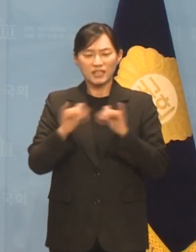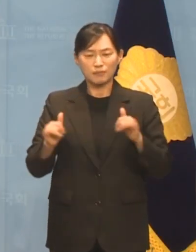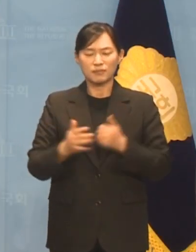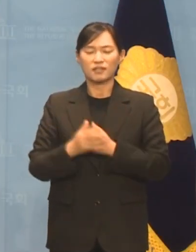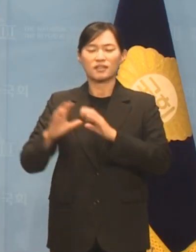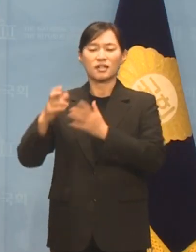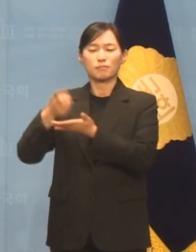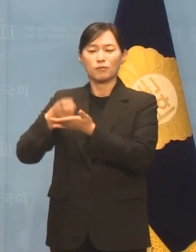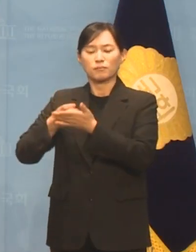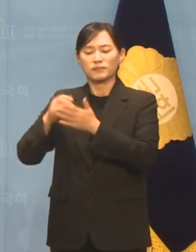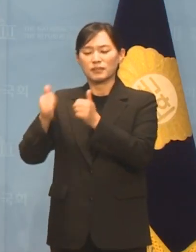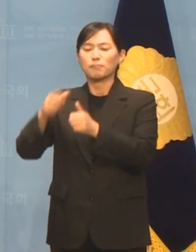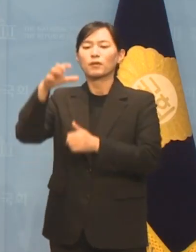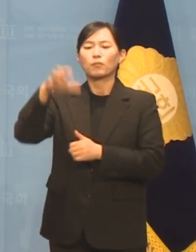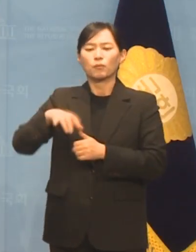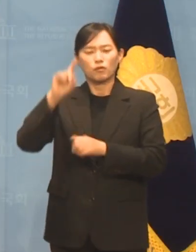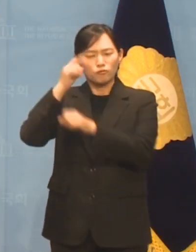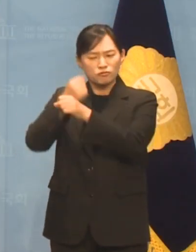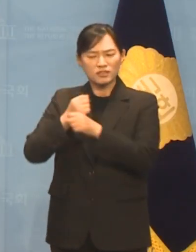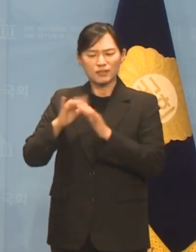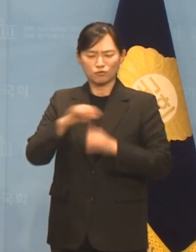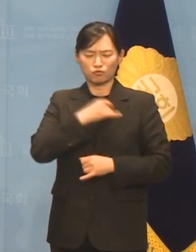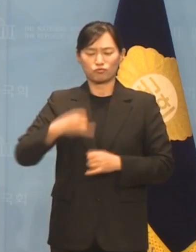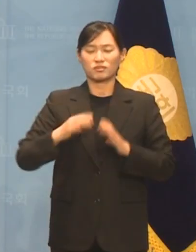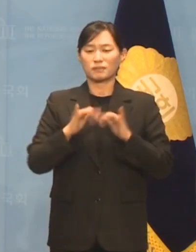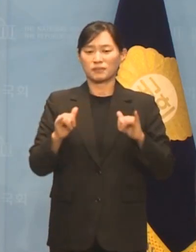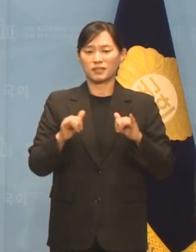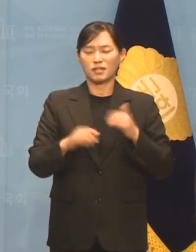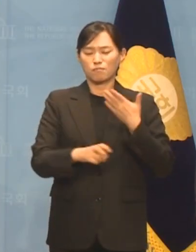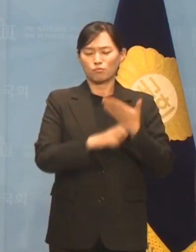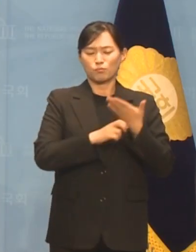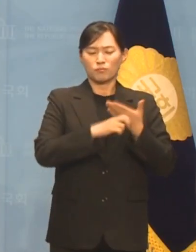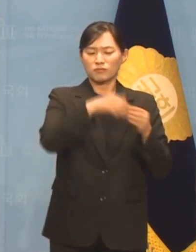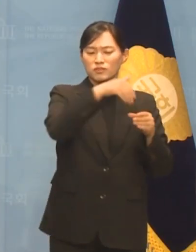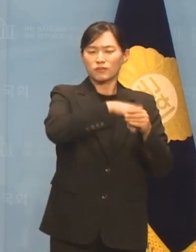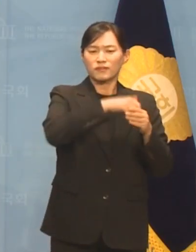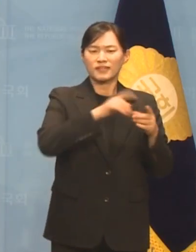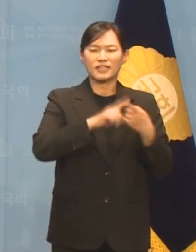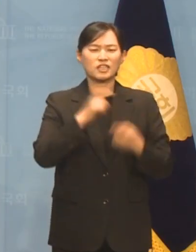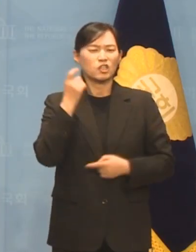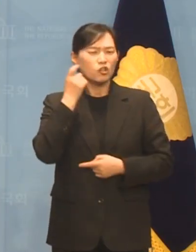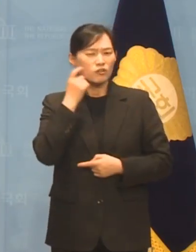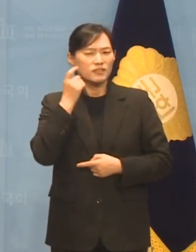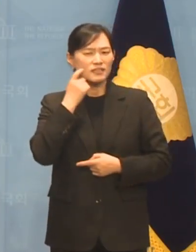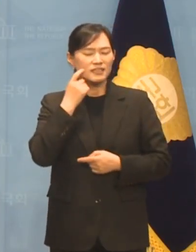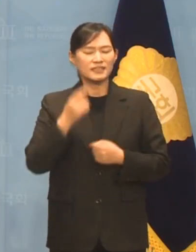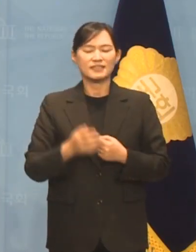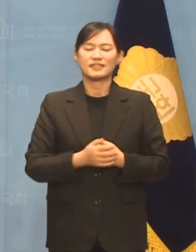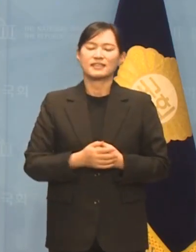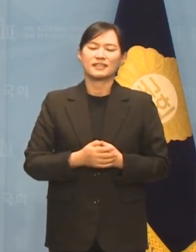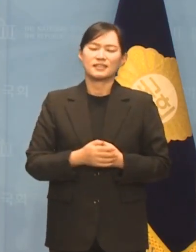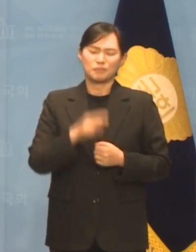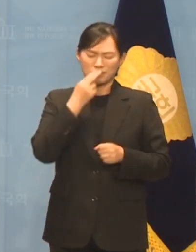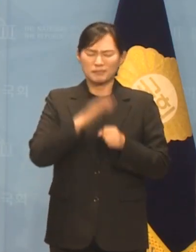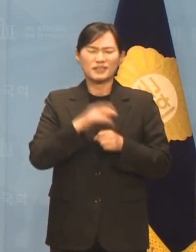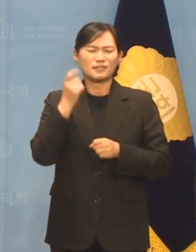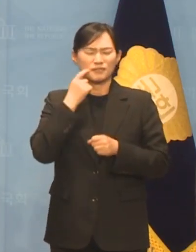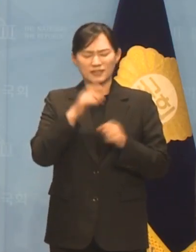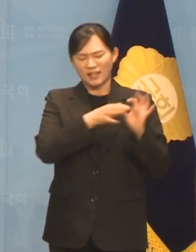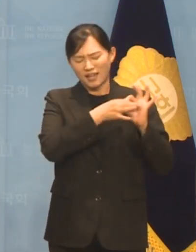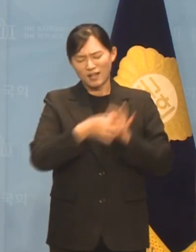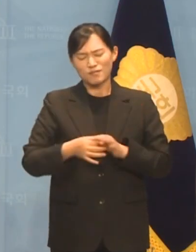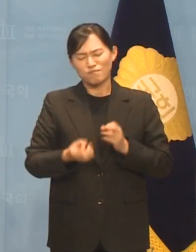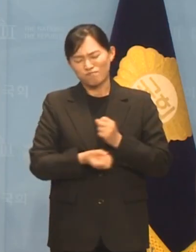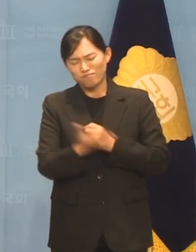헌법재판소 연구원들은 중국인이다. 등 부정선거 관련 허위사실이, 터무니없는 허위사실이 지속적으로